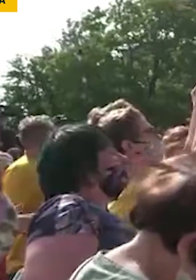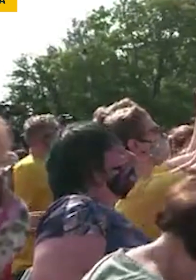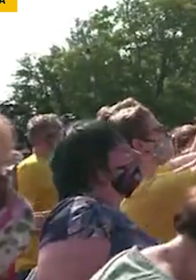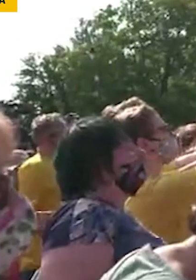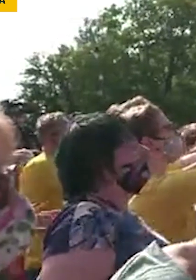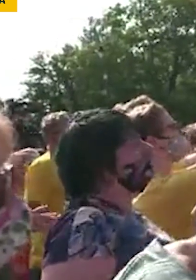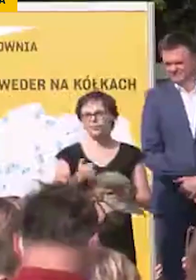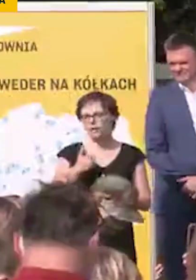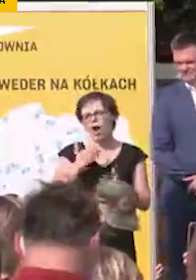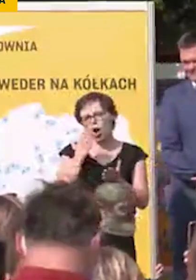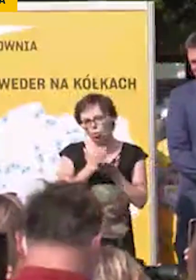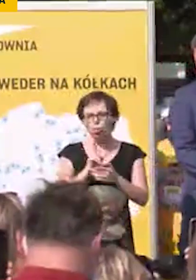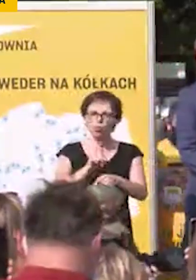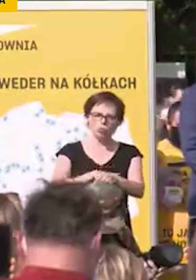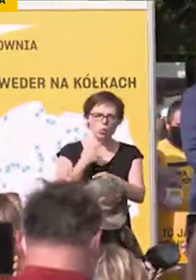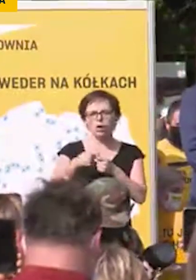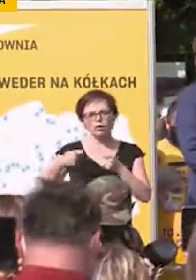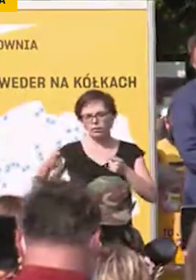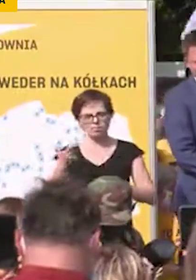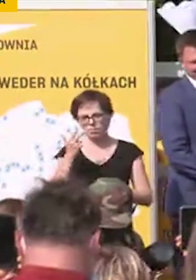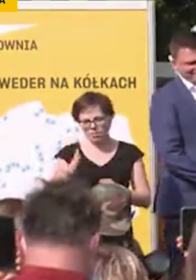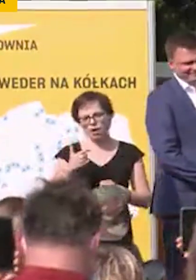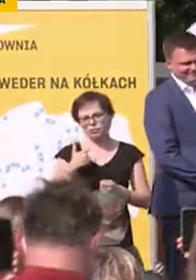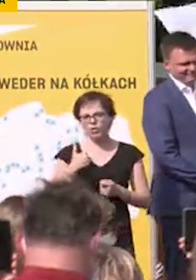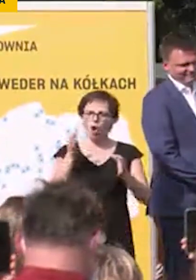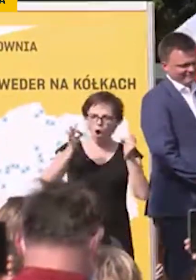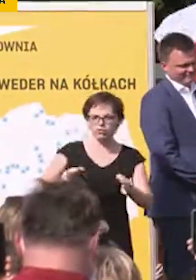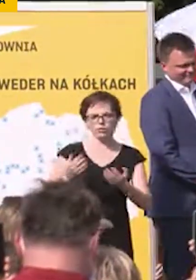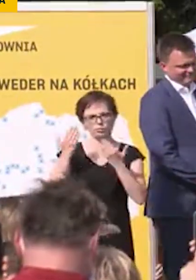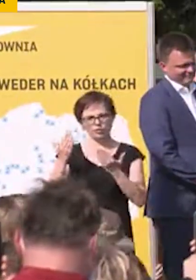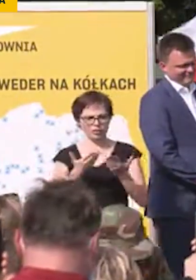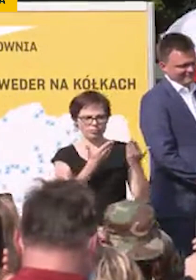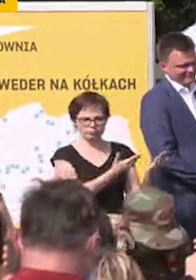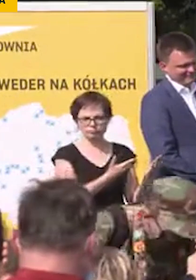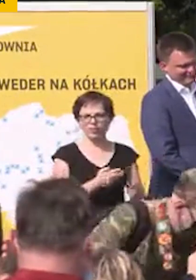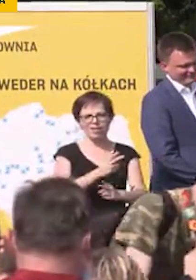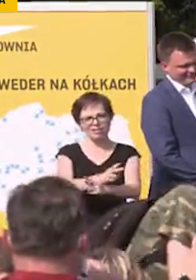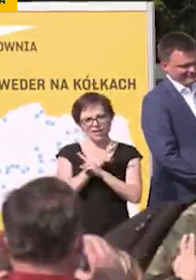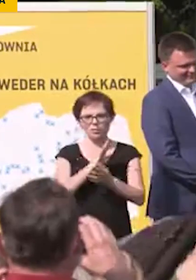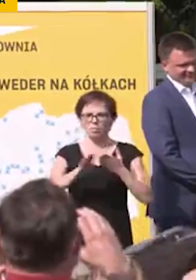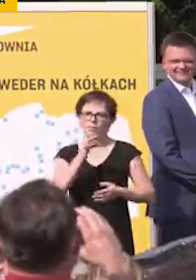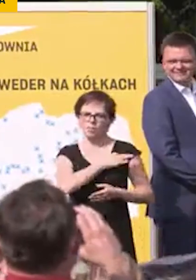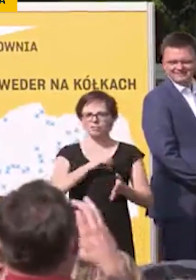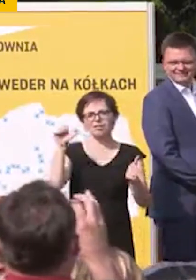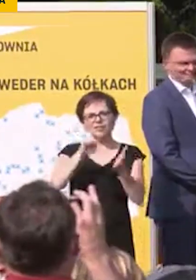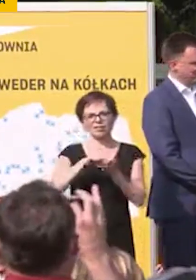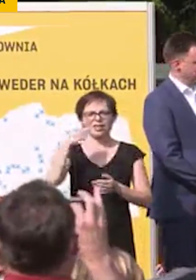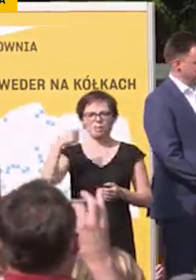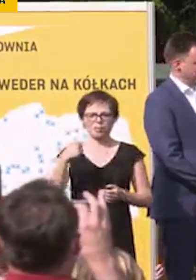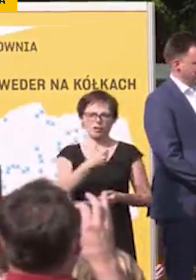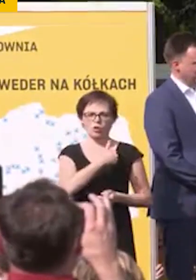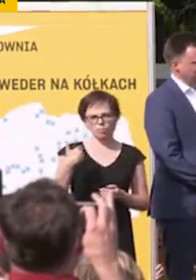Nie będę już przedłużał, drodzy Państwo, pozwólcie, że przywitam oficjalnie niezależny, ponadpartyjny kandydat na